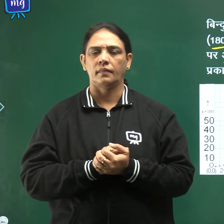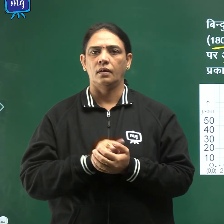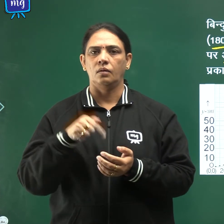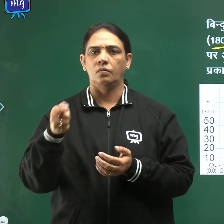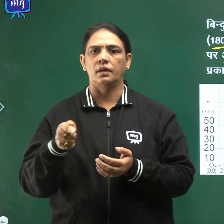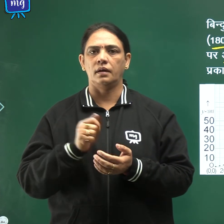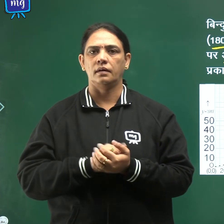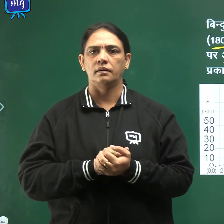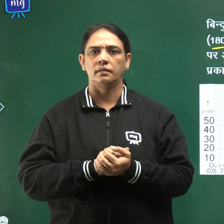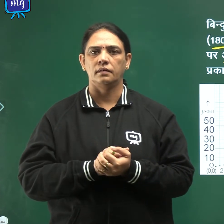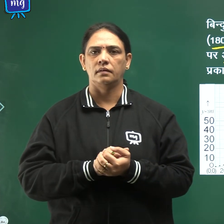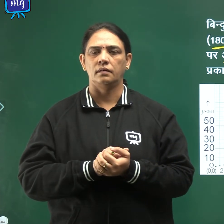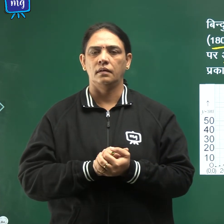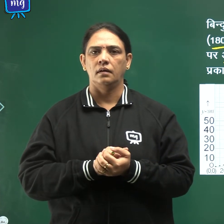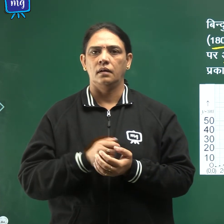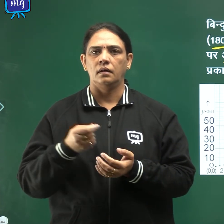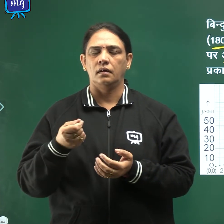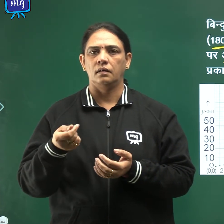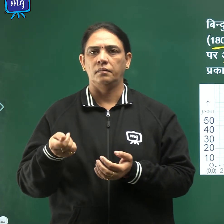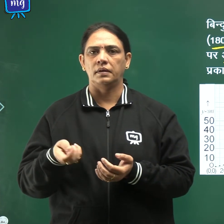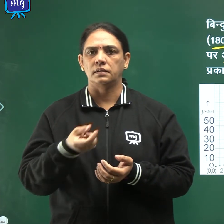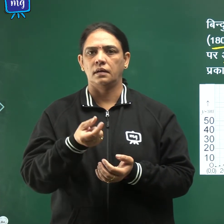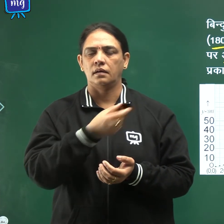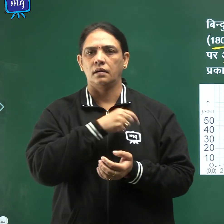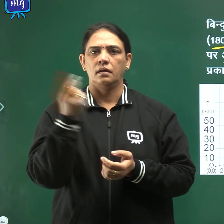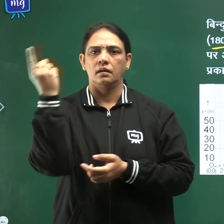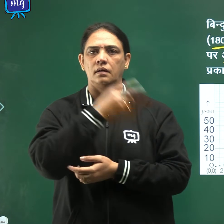उनकी दैनिक आय